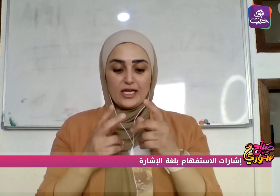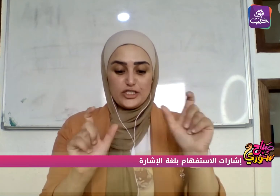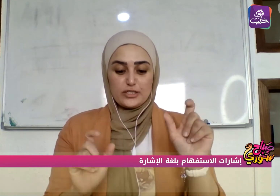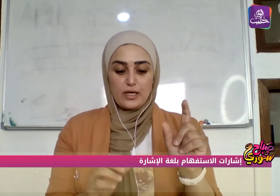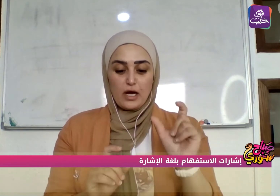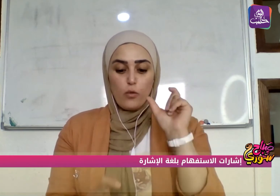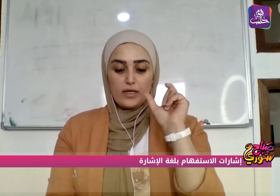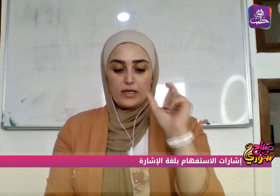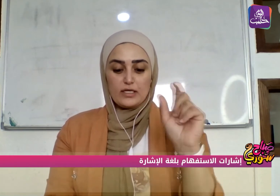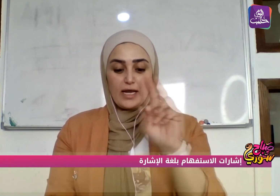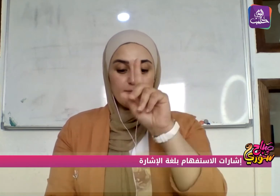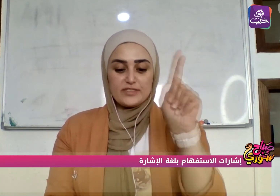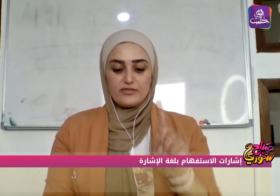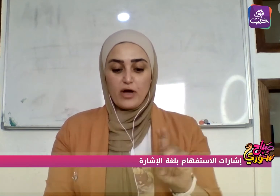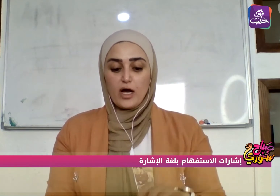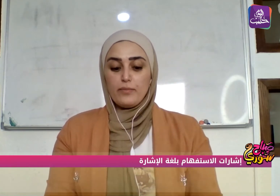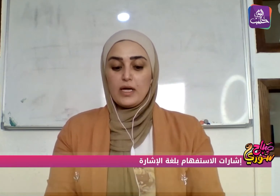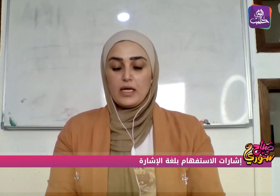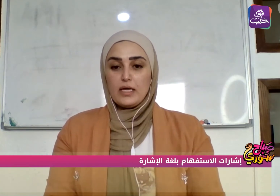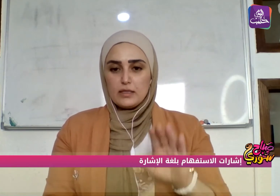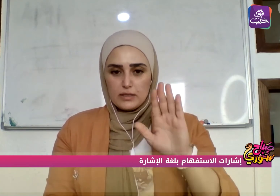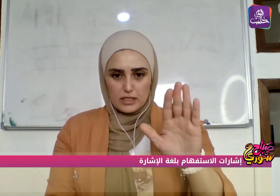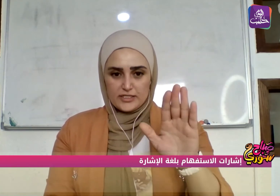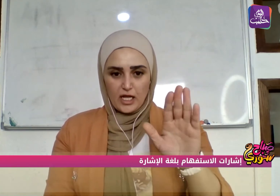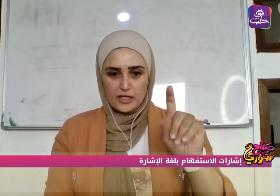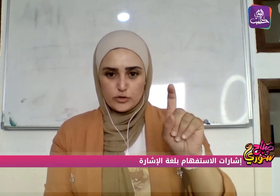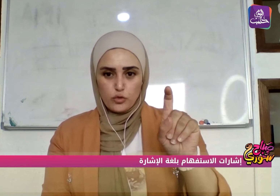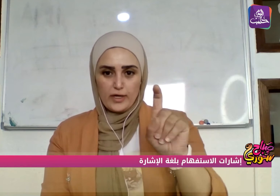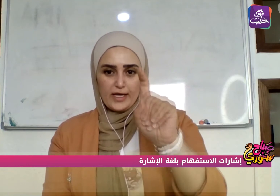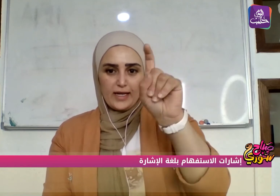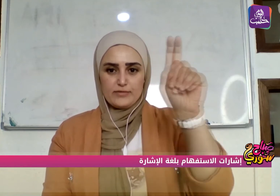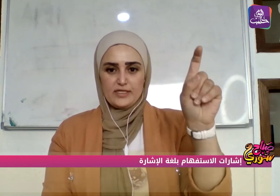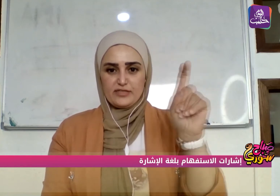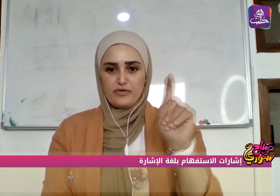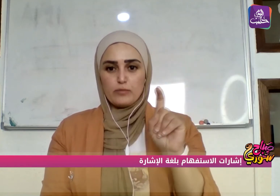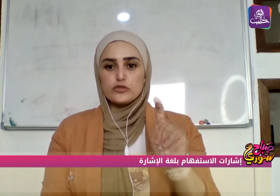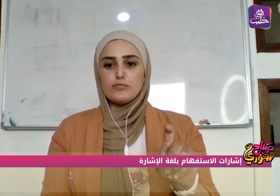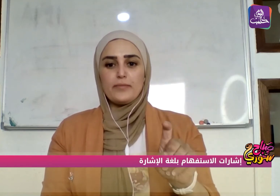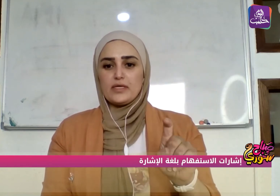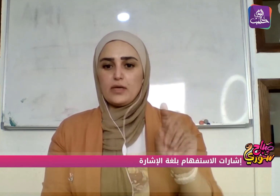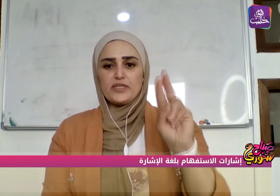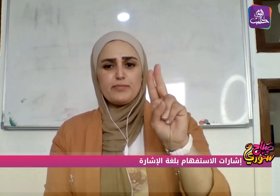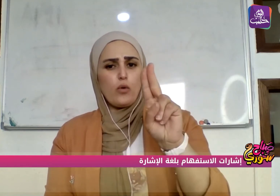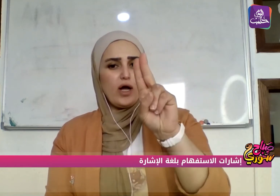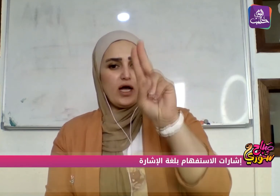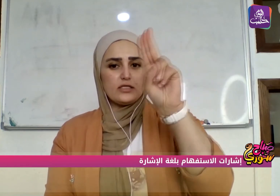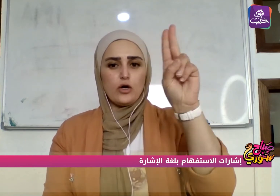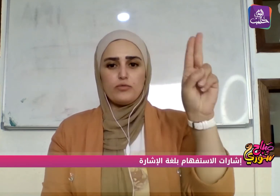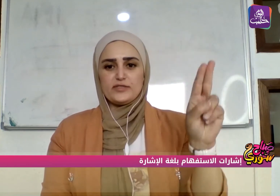نبلش، أول علامة استفهام إذا لاحظتوا هيك علامة الاستفهام نرسمها بإيدنا بإصبع واحد أو